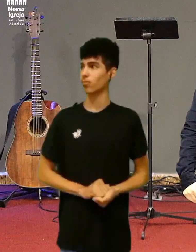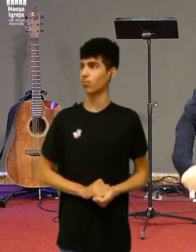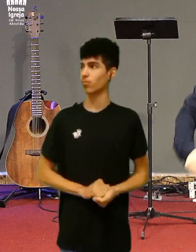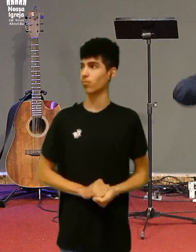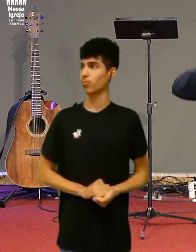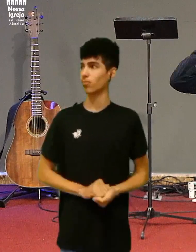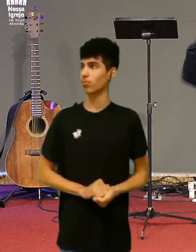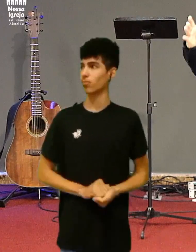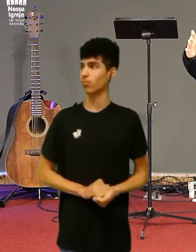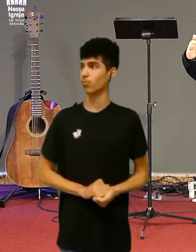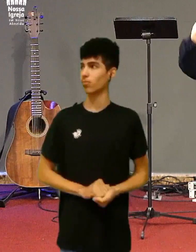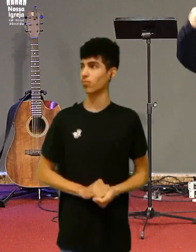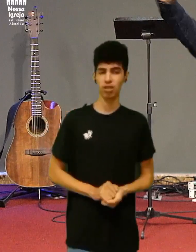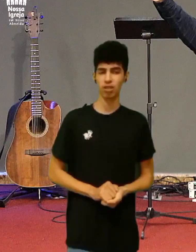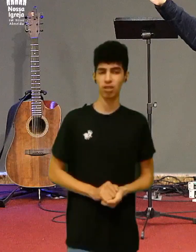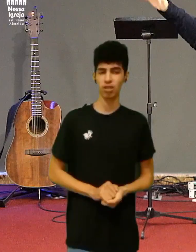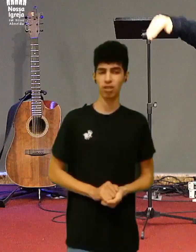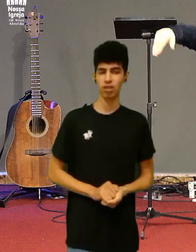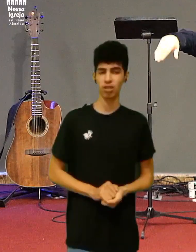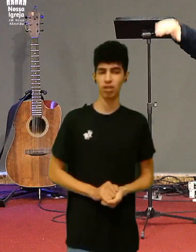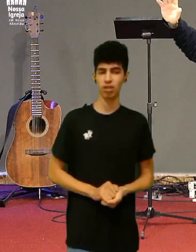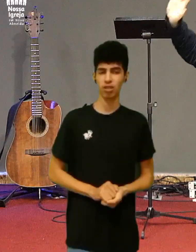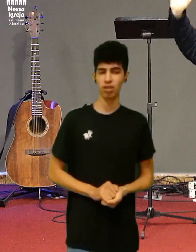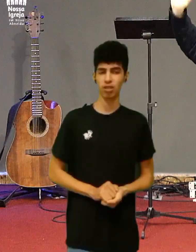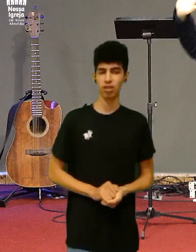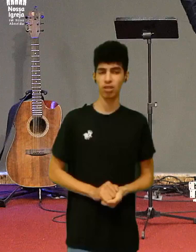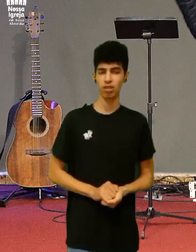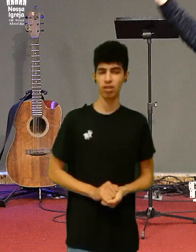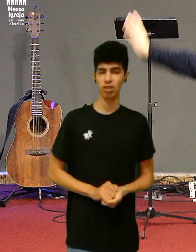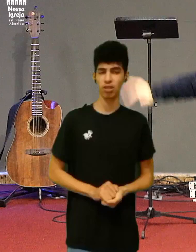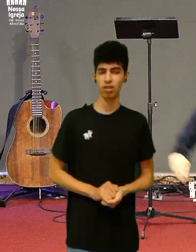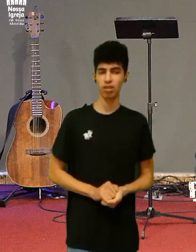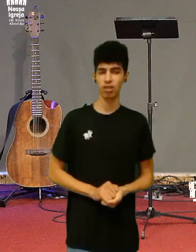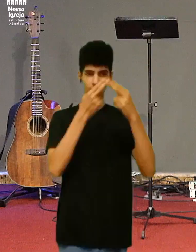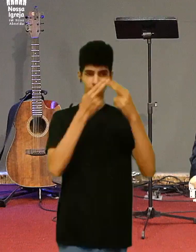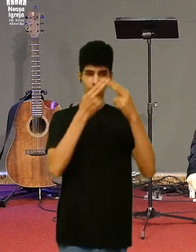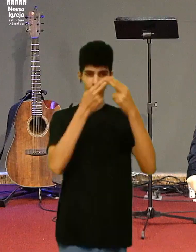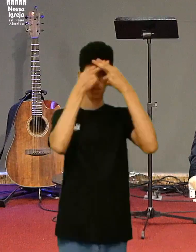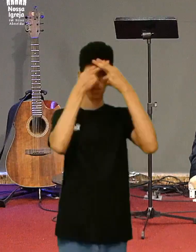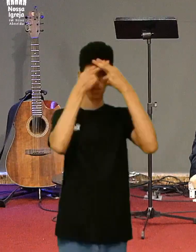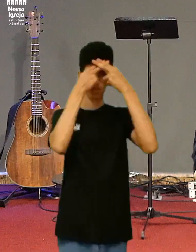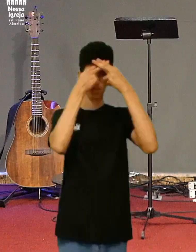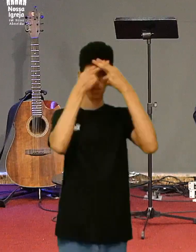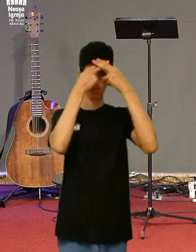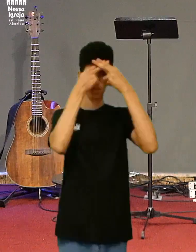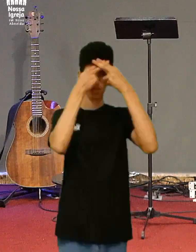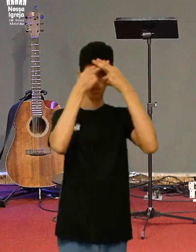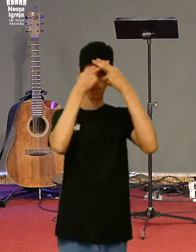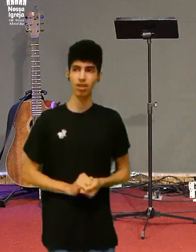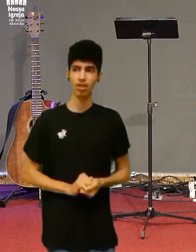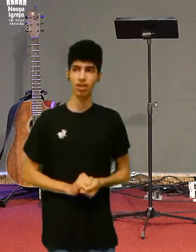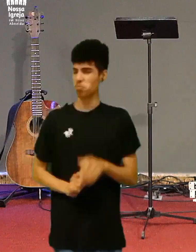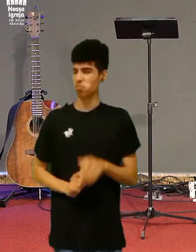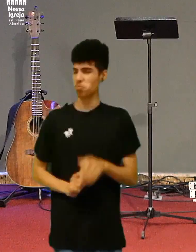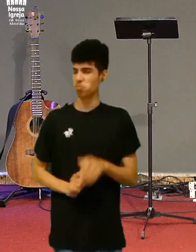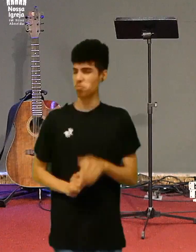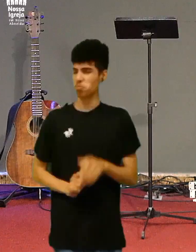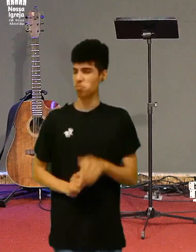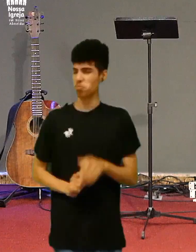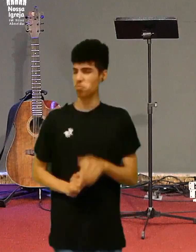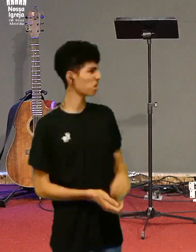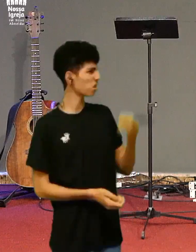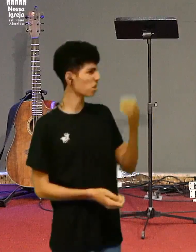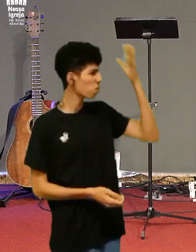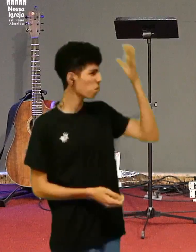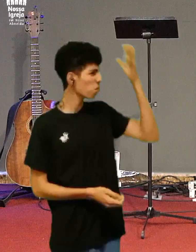um negócio de doido lá, bota a culpa em Deus e fala: avivamento. Tem cidades que você chega, tem um outdoor